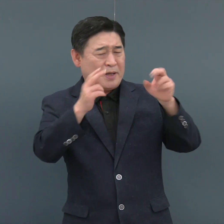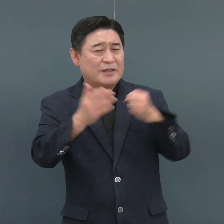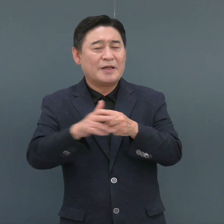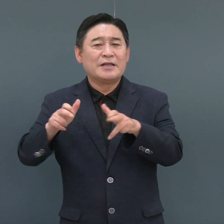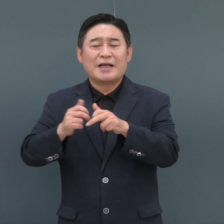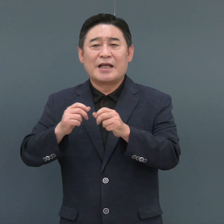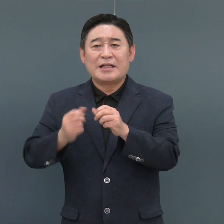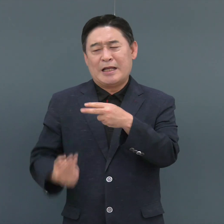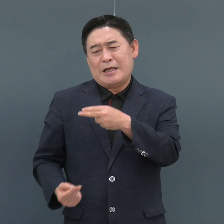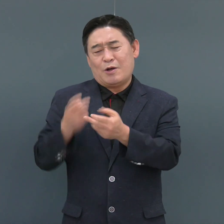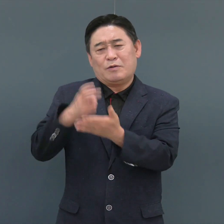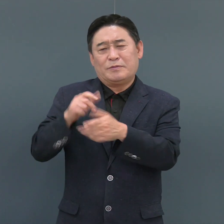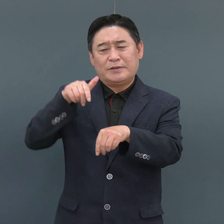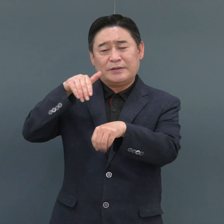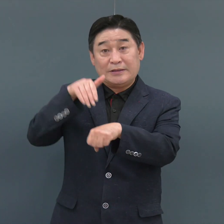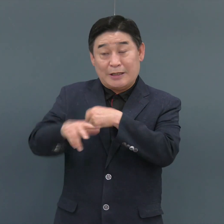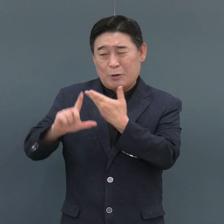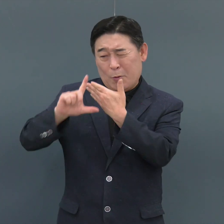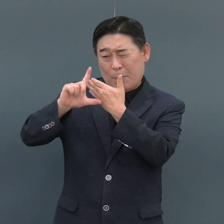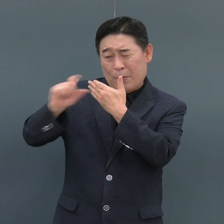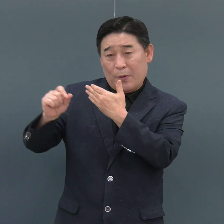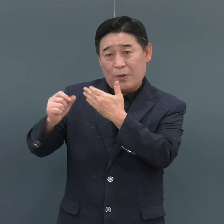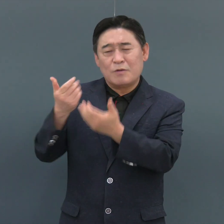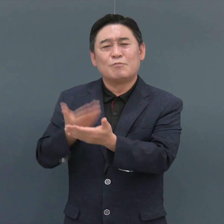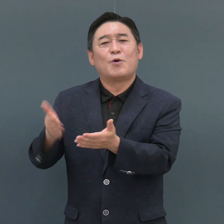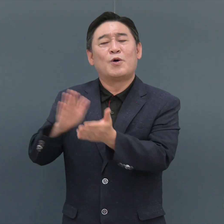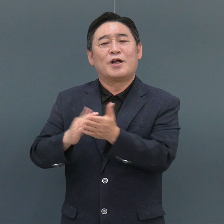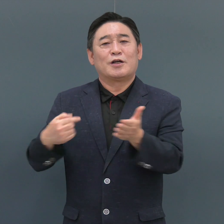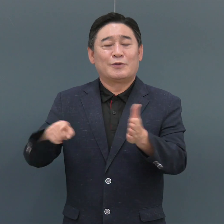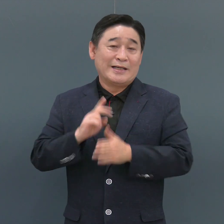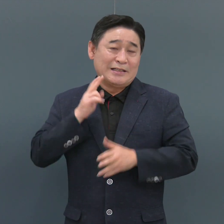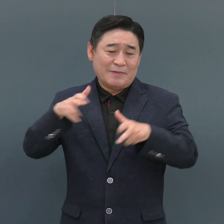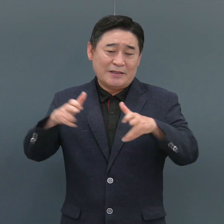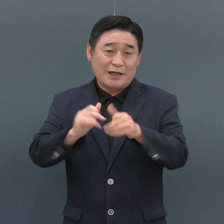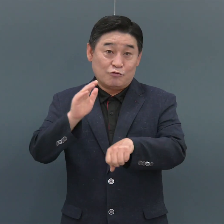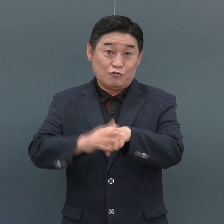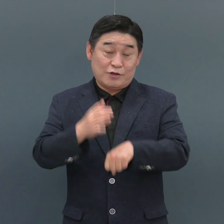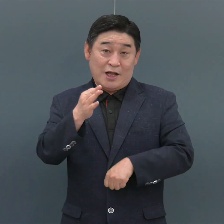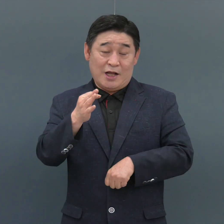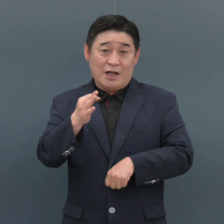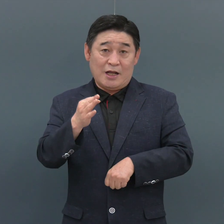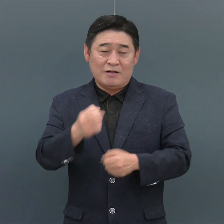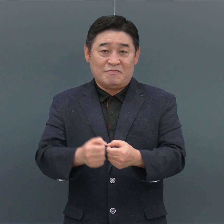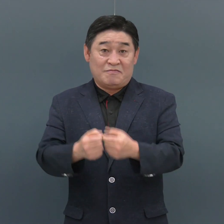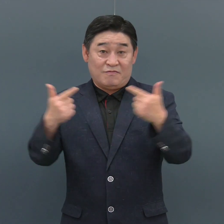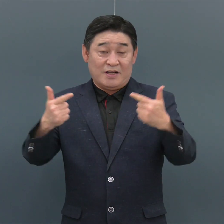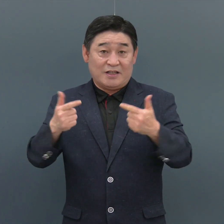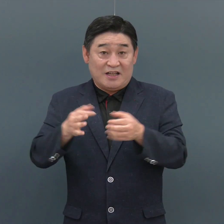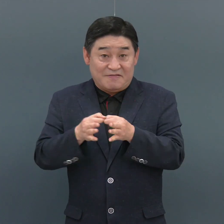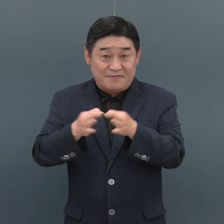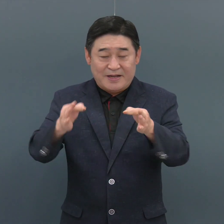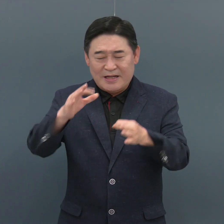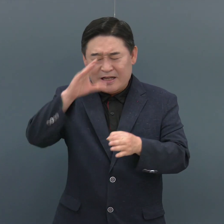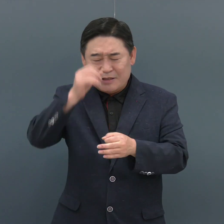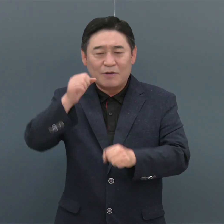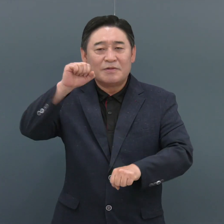연금 제도의 사각지대를 보완하기 위해 중증장애인 수당의 확대 지급을 시범 실시하겠습니다.